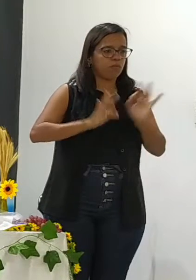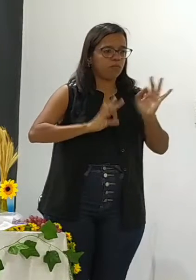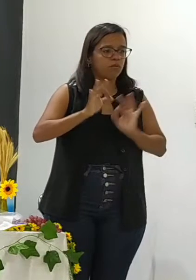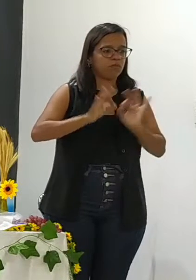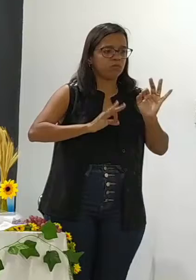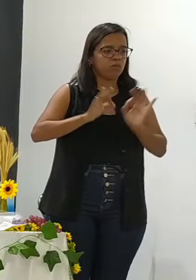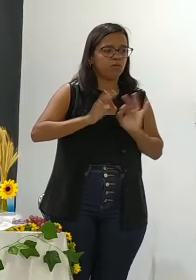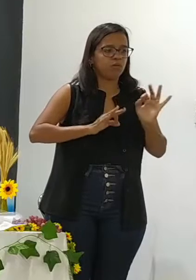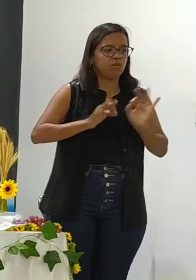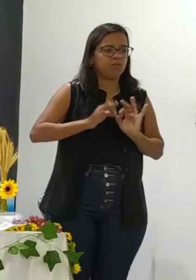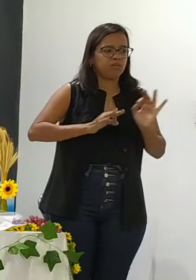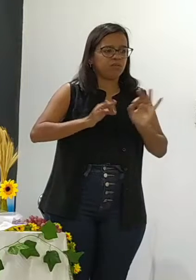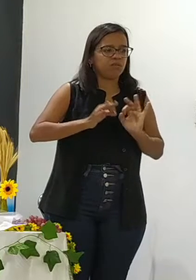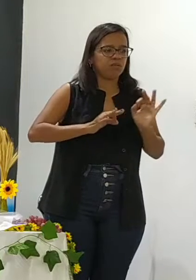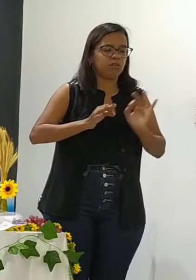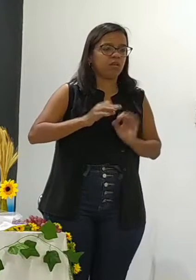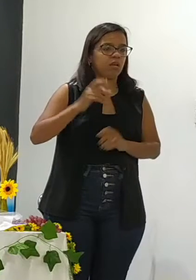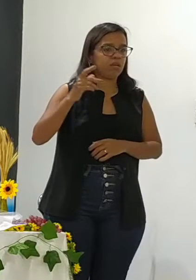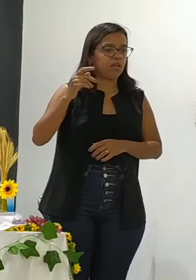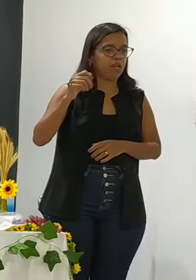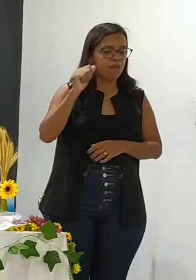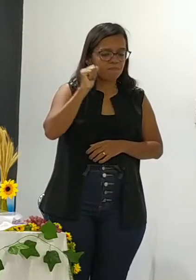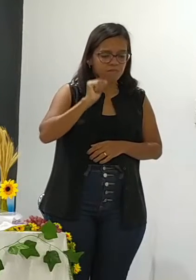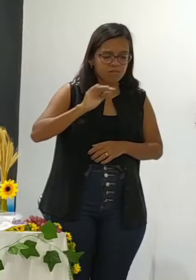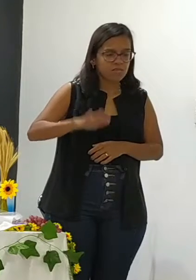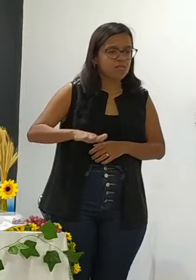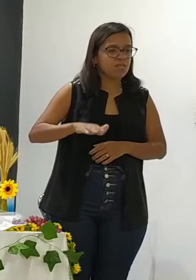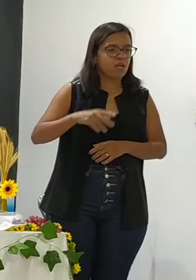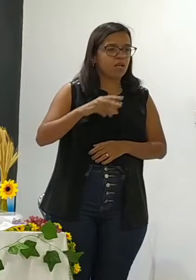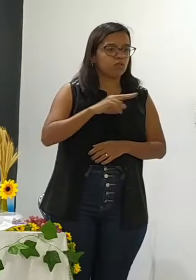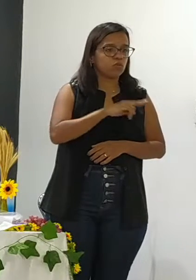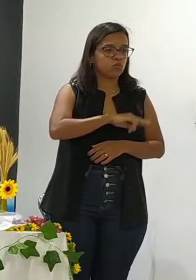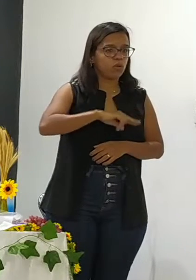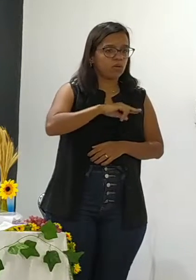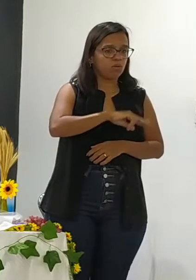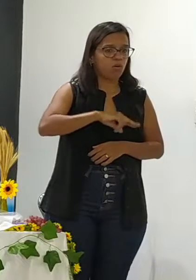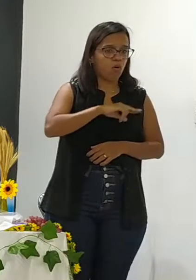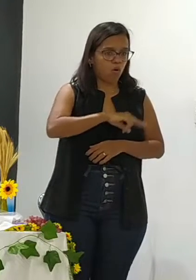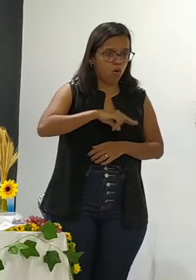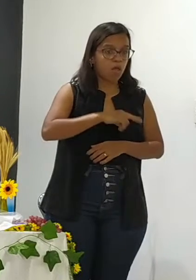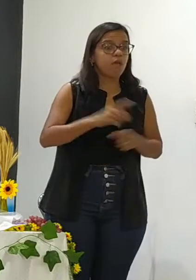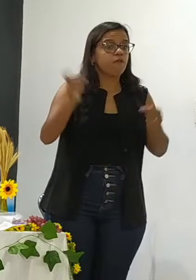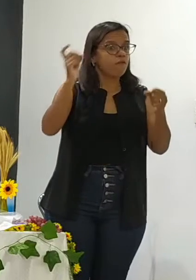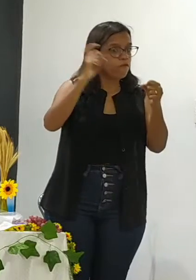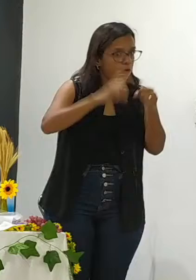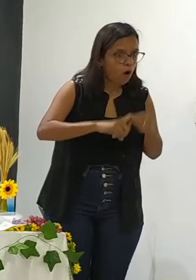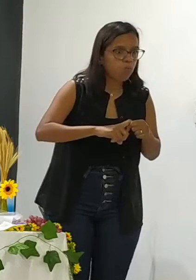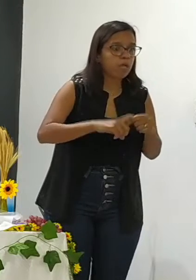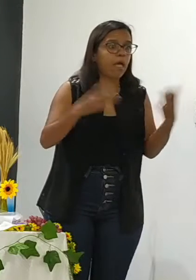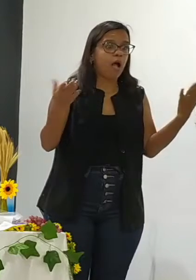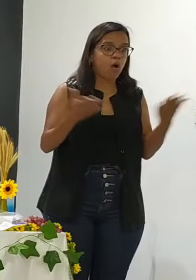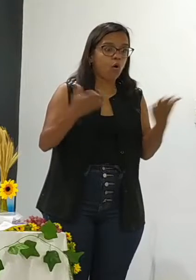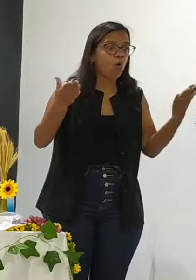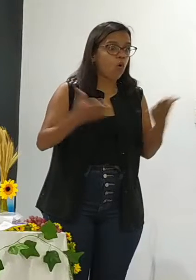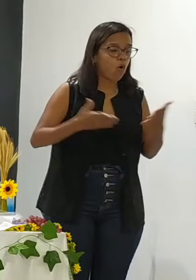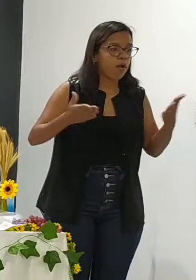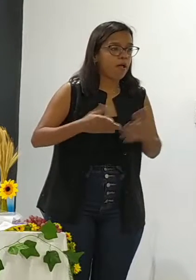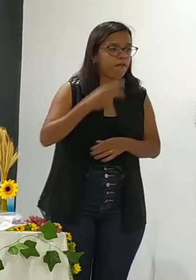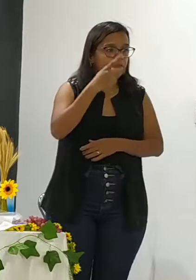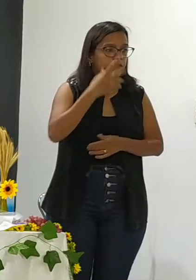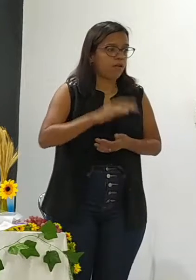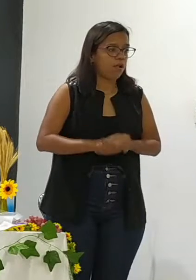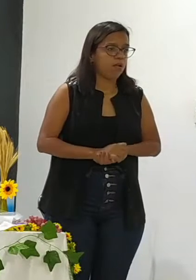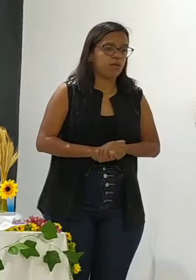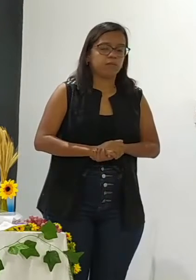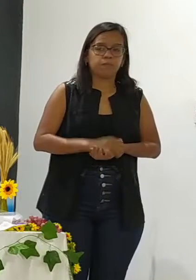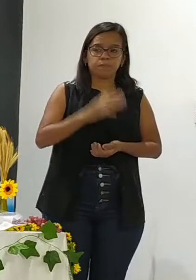tinha com ela e com aquela menina, sua nora. Eles voltam para lá. E agora chega lá e ela diz: eu ainda